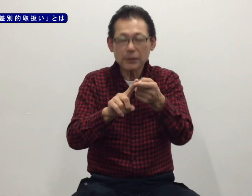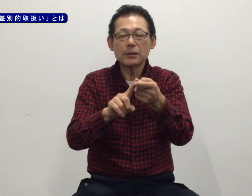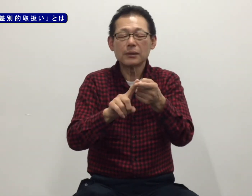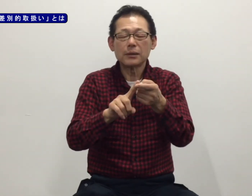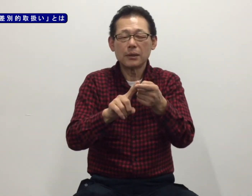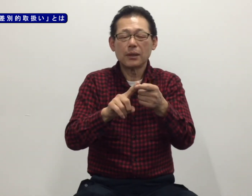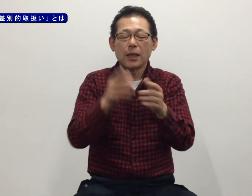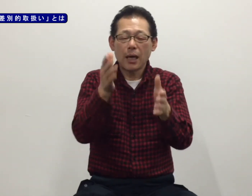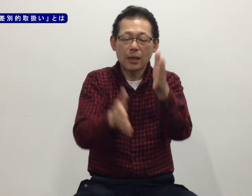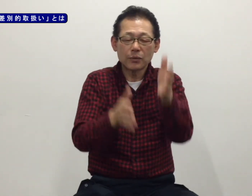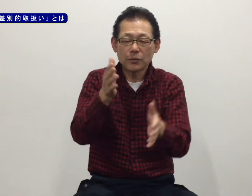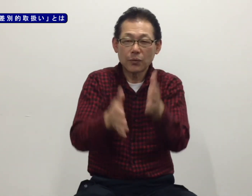と言います